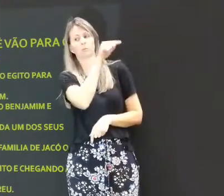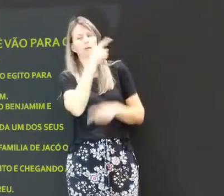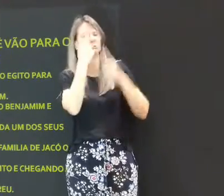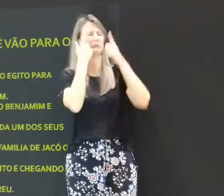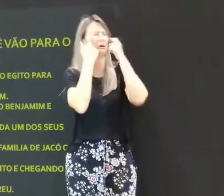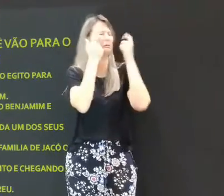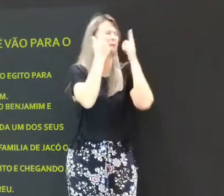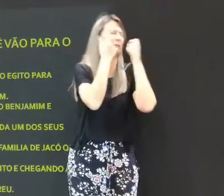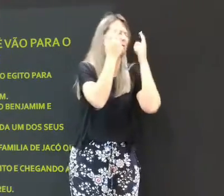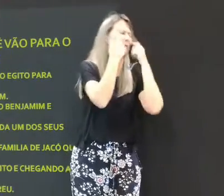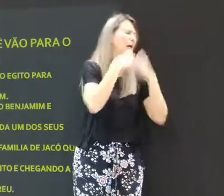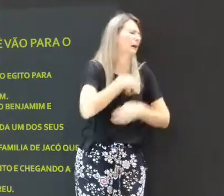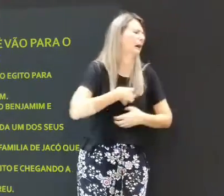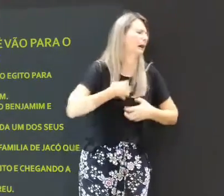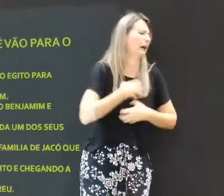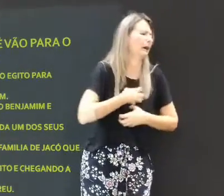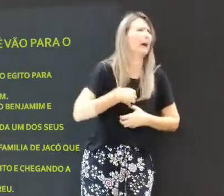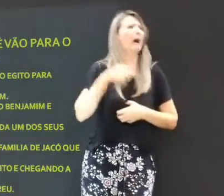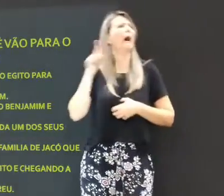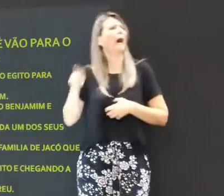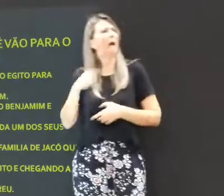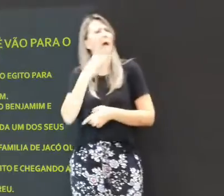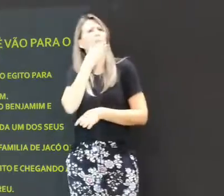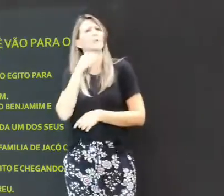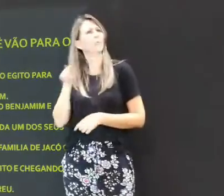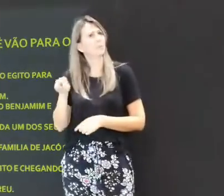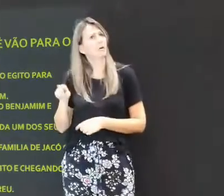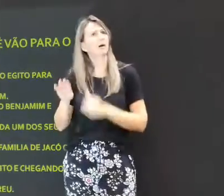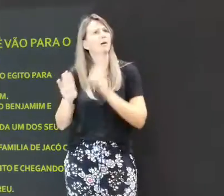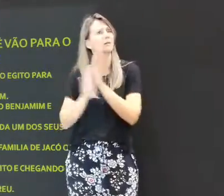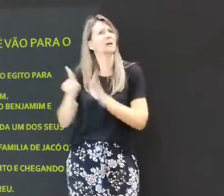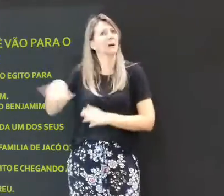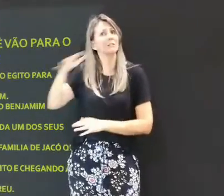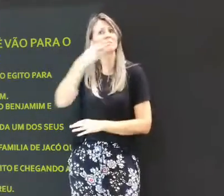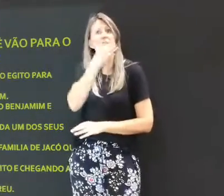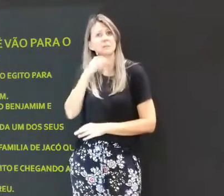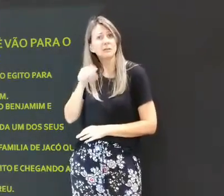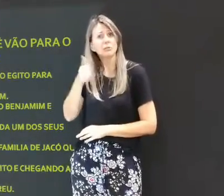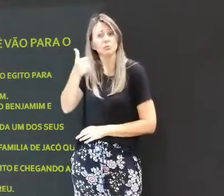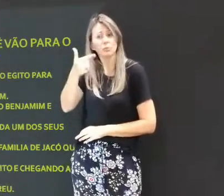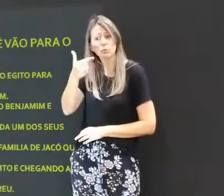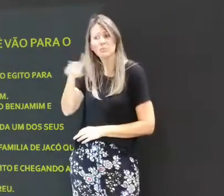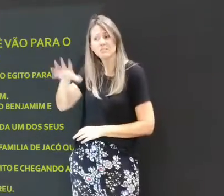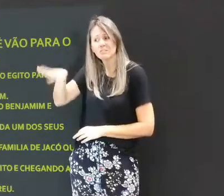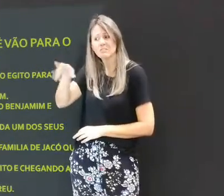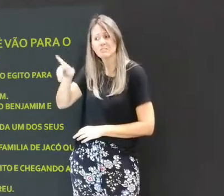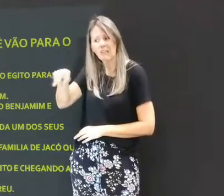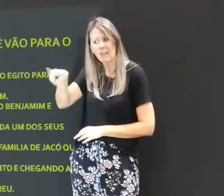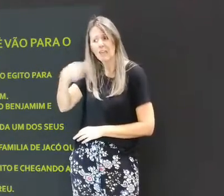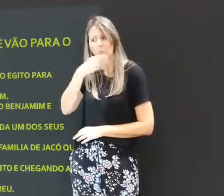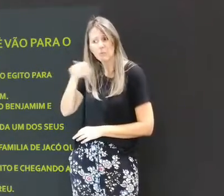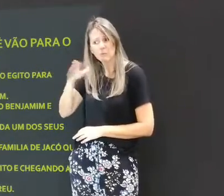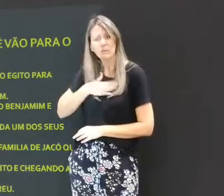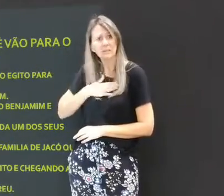ele viu os irmãos e viu, ele chorava assim: são meus irmãos, agora Benjamim, meu irmão, são 11 irmãos